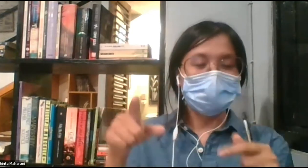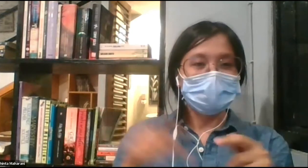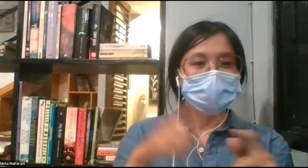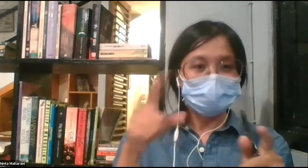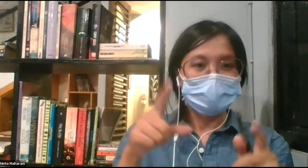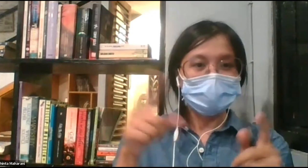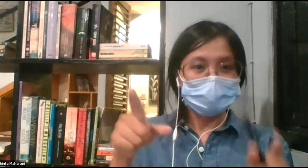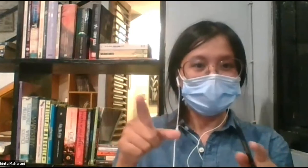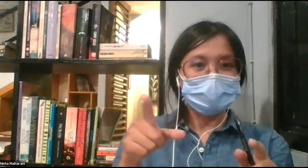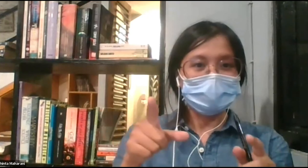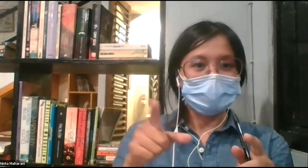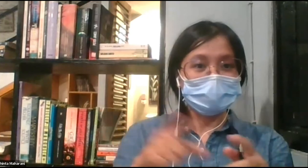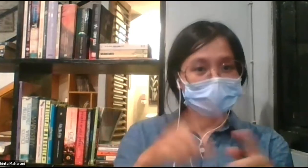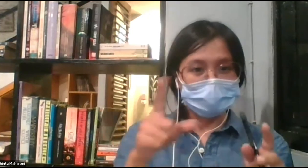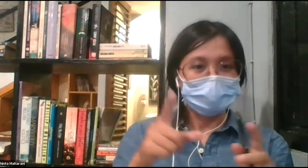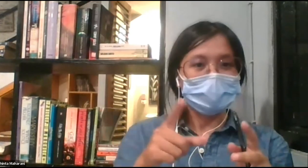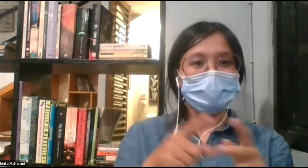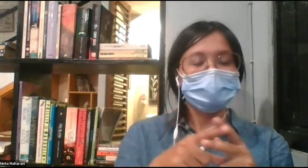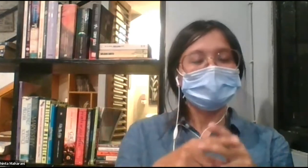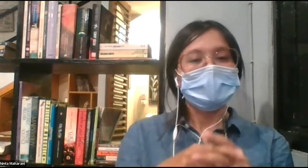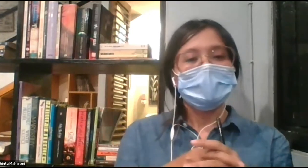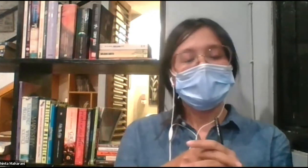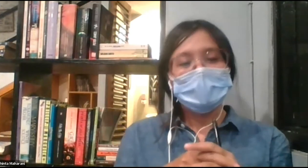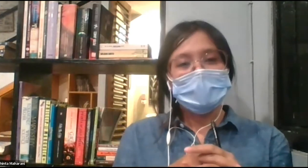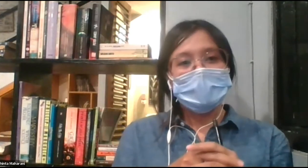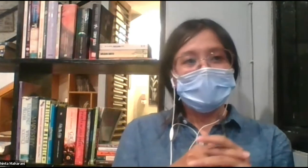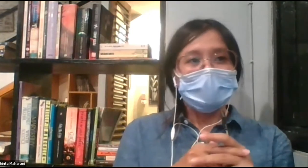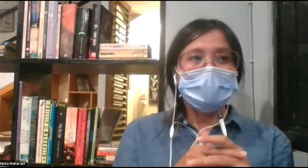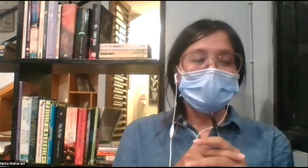dari paragraf. Ini juga tips dari redaktur saya.